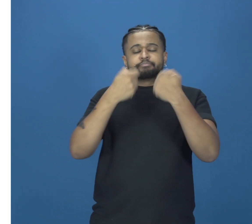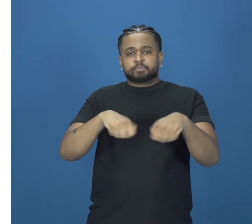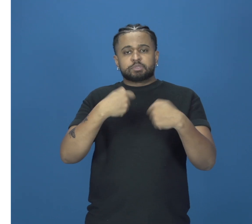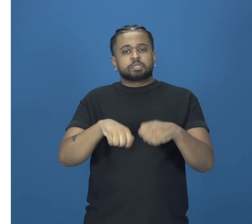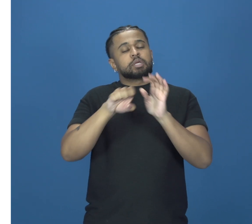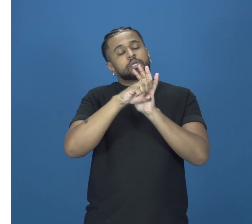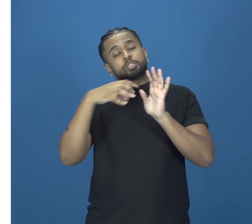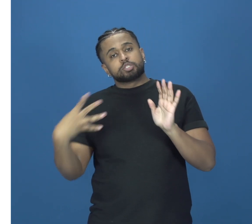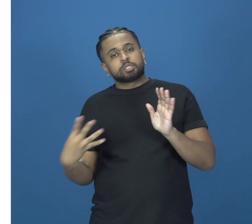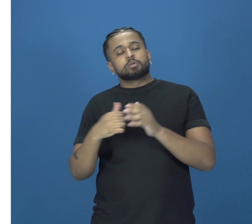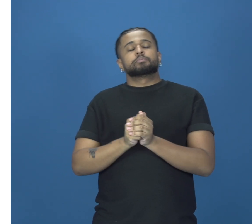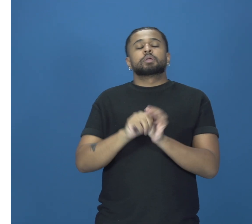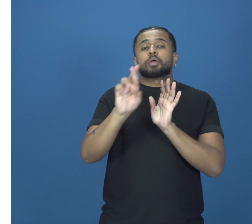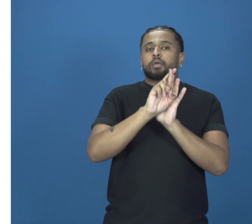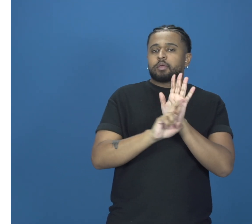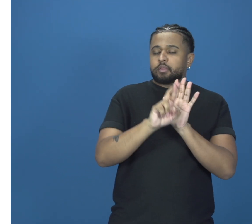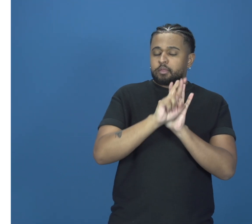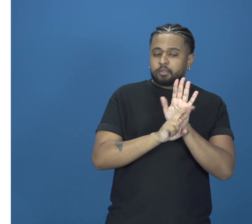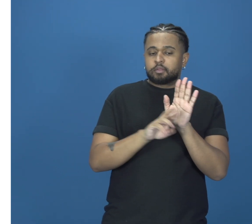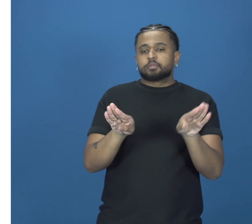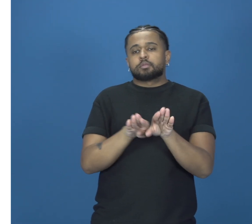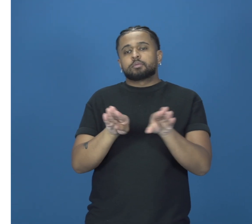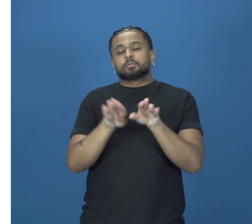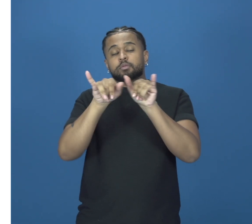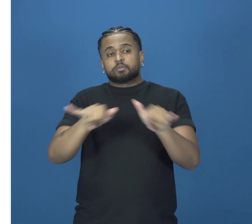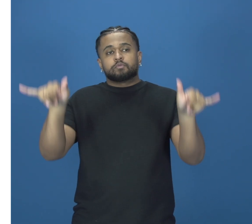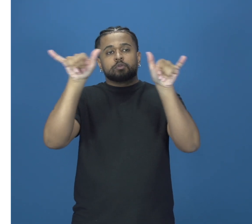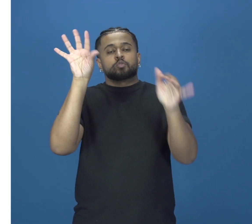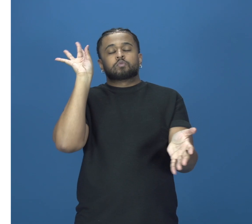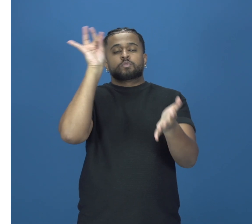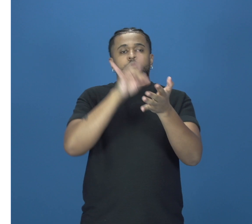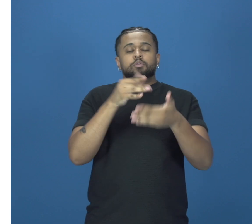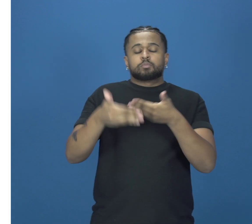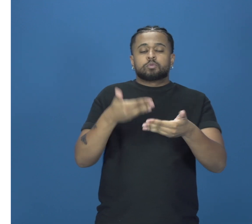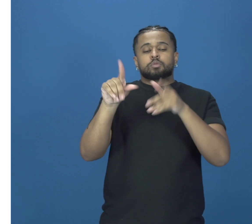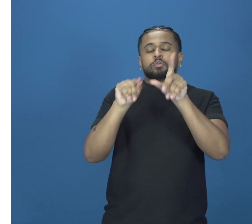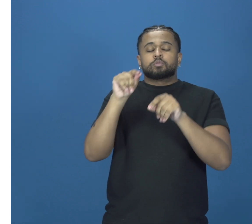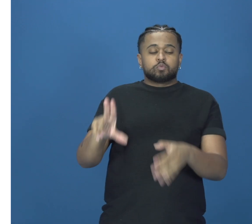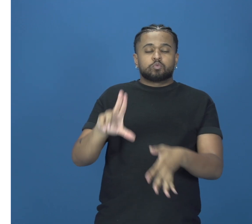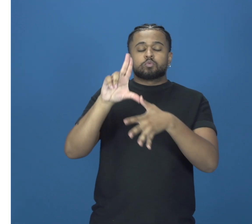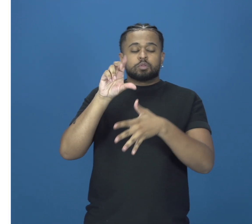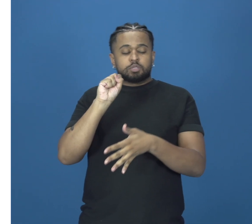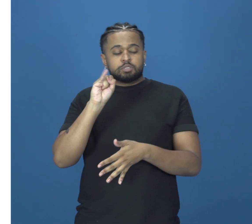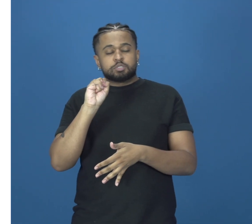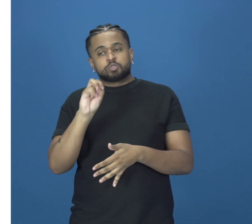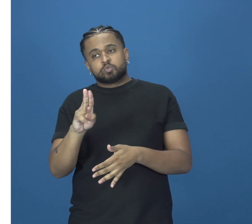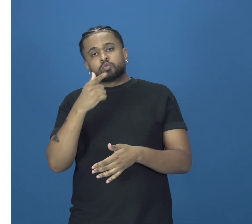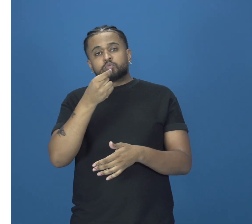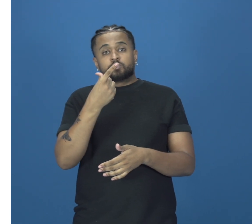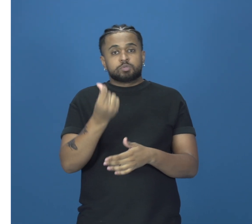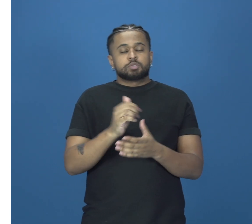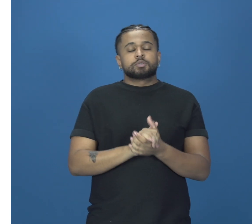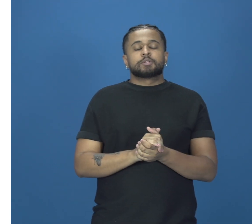necessário, editais, normas complementares e avisos oficiais sobre o processo seletivo UNILA-SISU